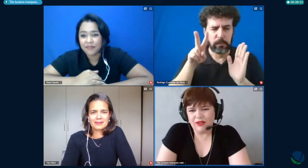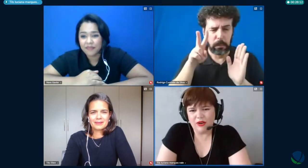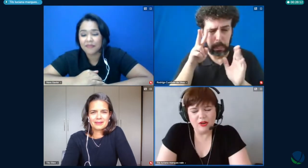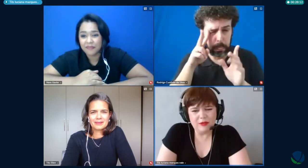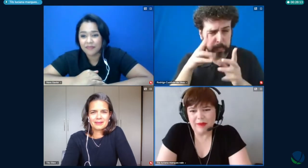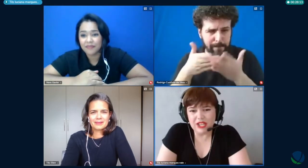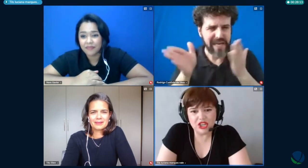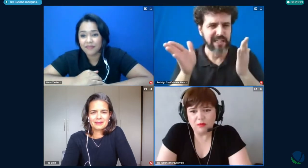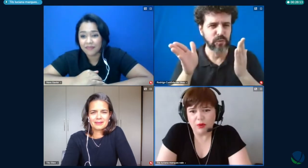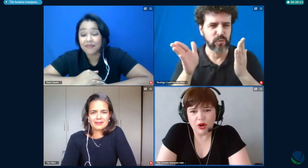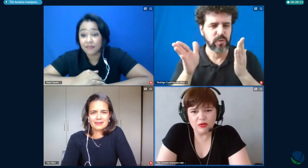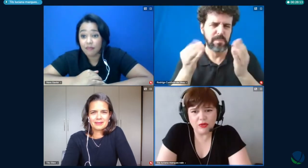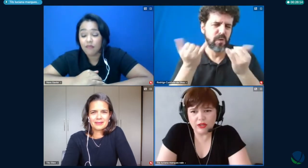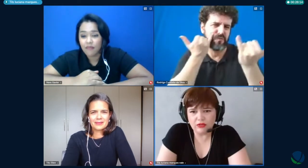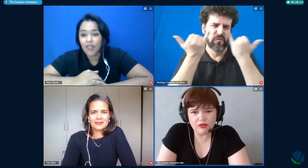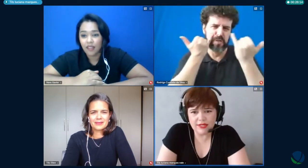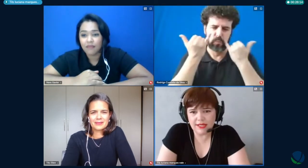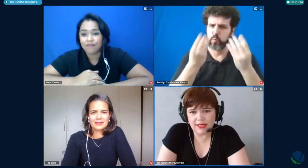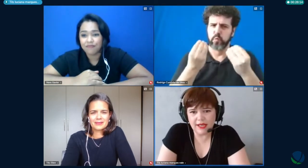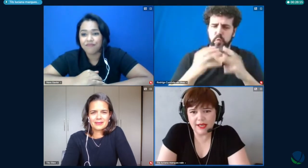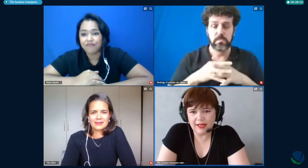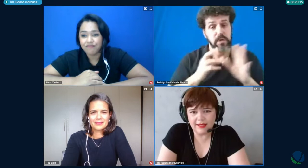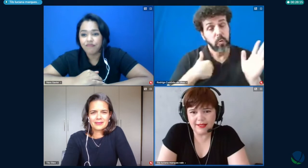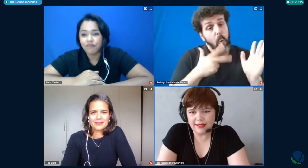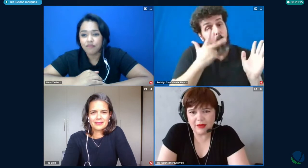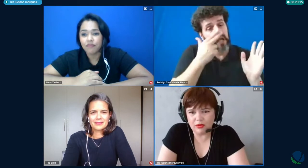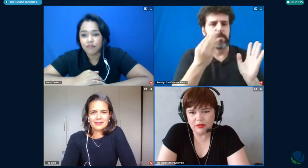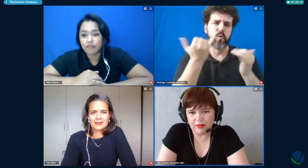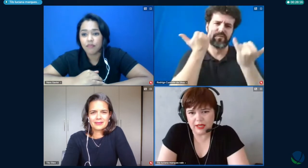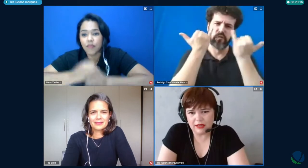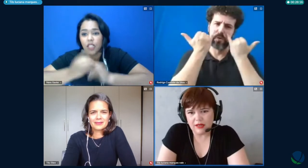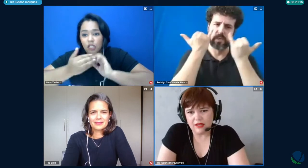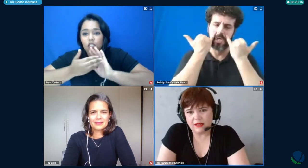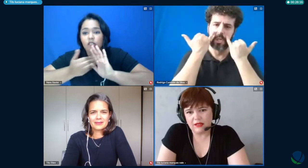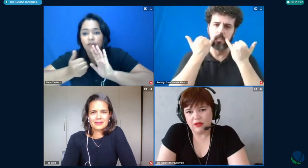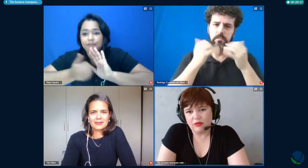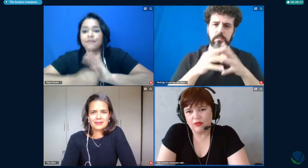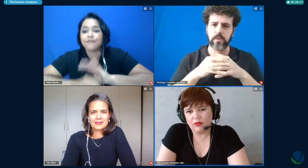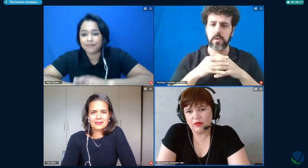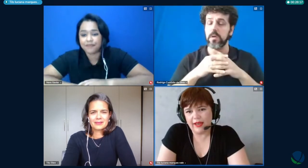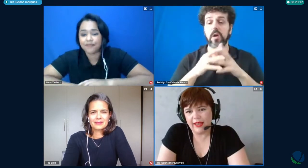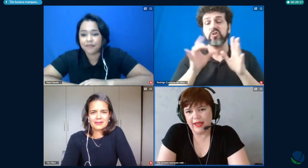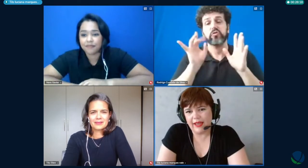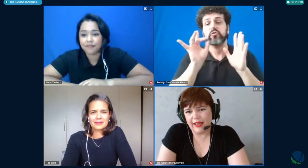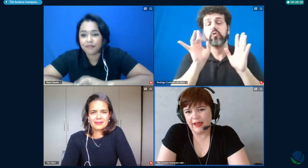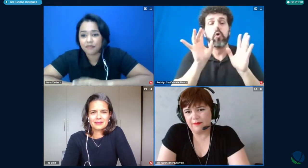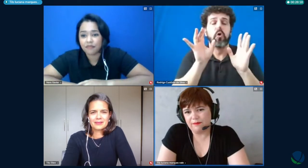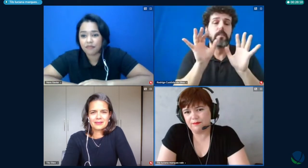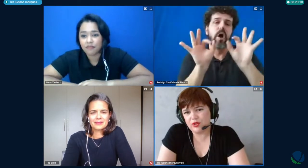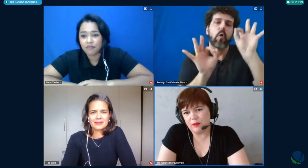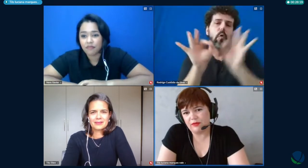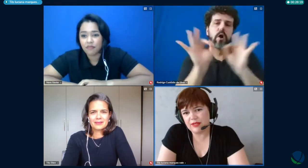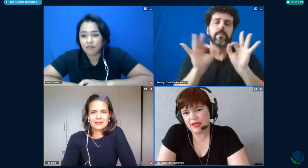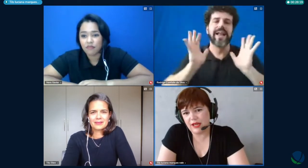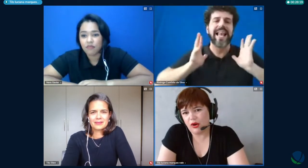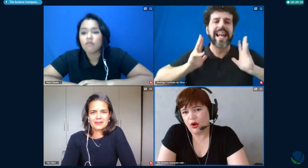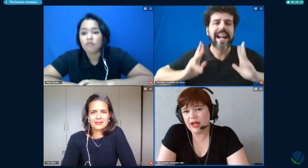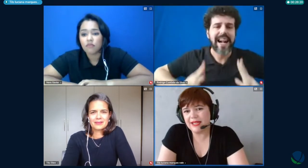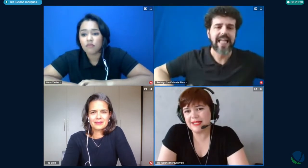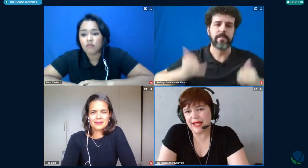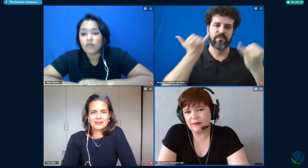aí eu me perdi um pouco, eu não conseguia entender muito bem. Então, só para